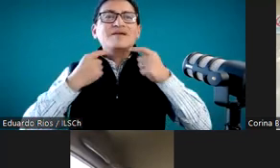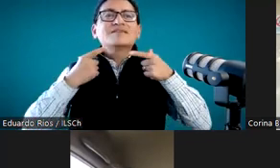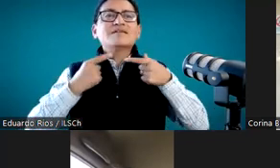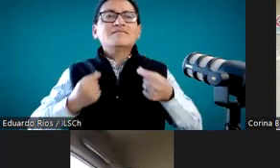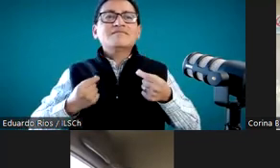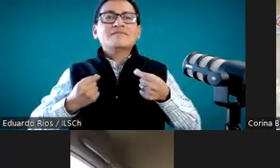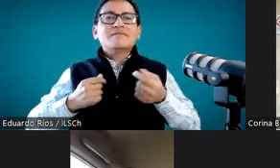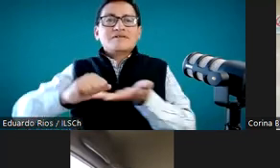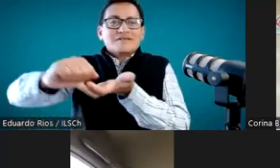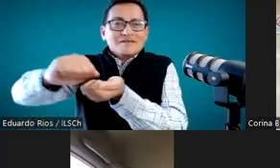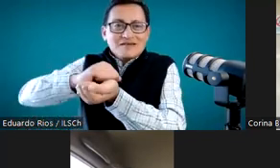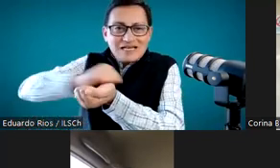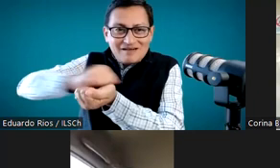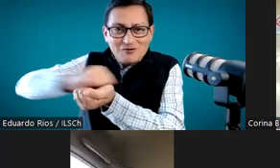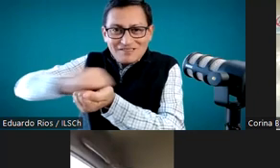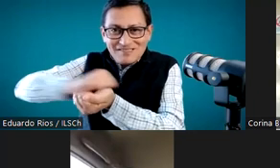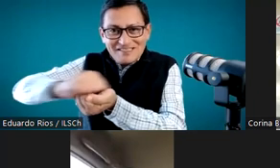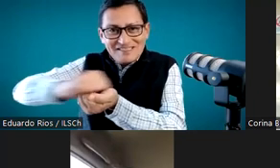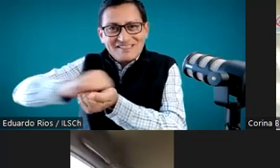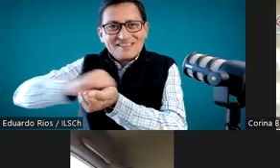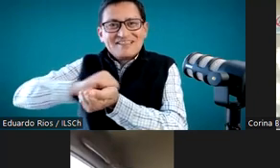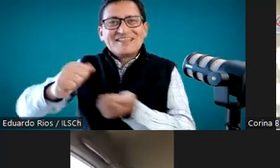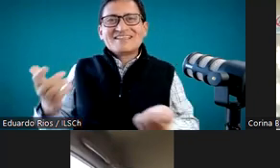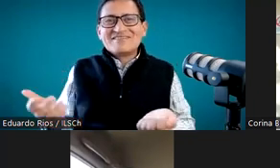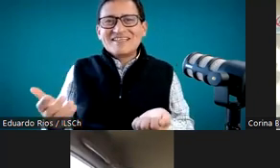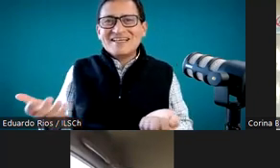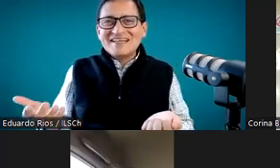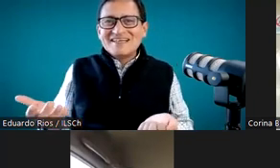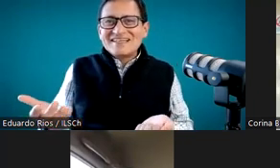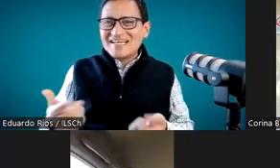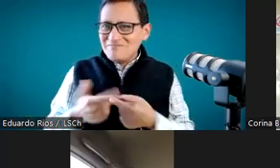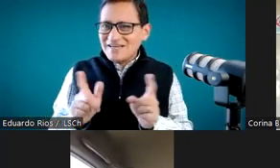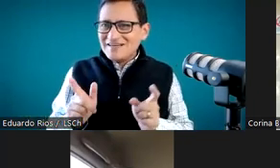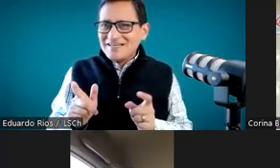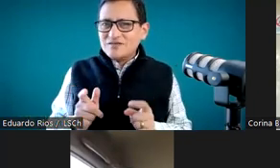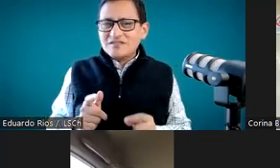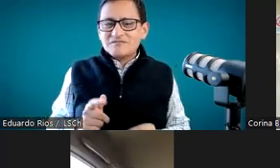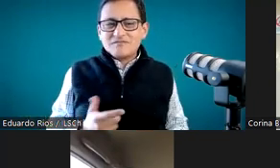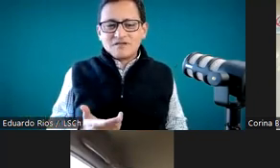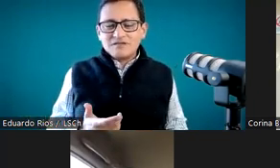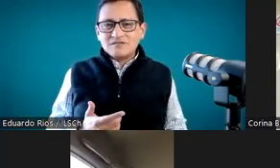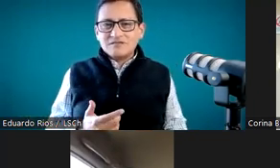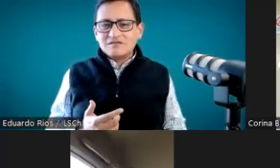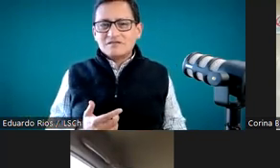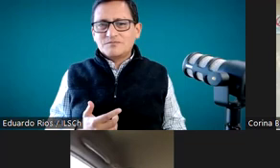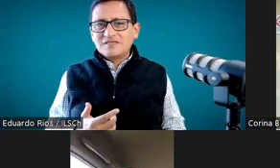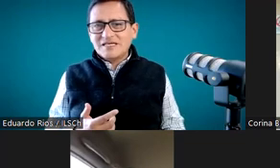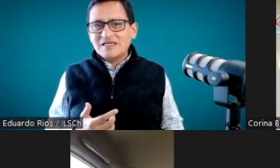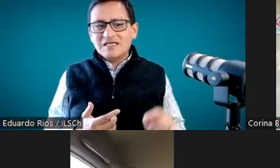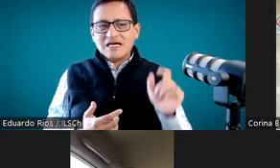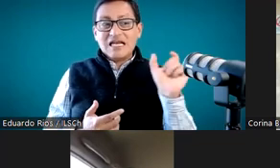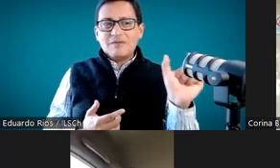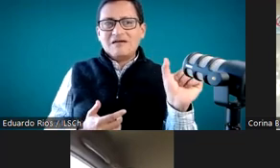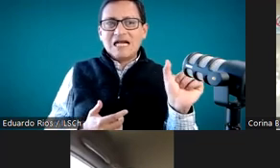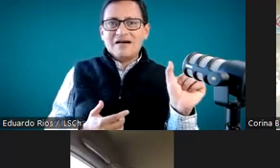Y la camisa la lavamos así. ¿Se fija? Cambia. Entonces, pensar